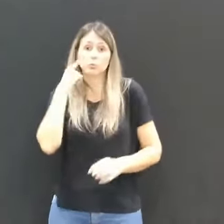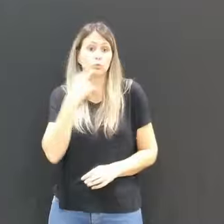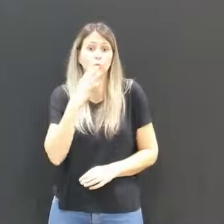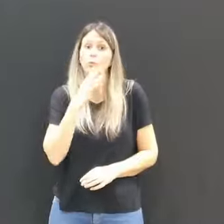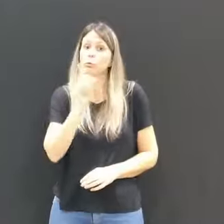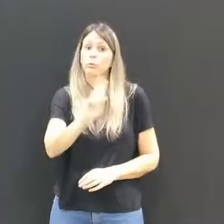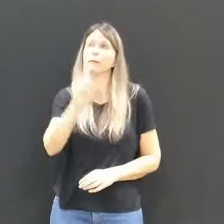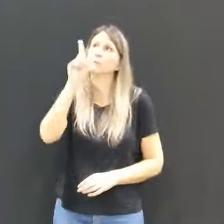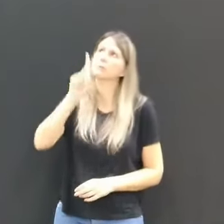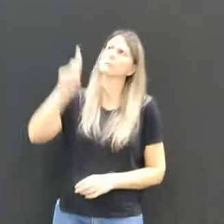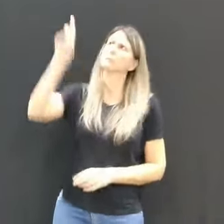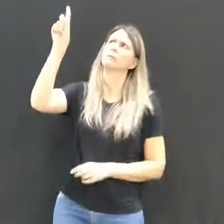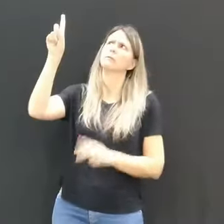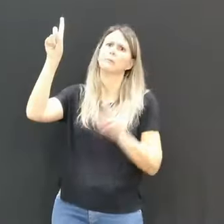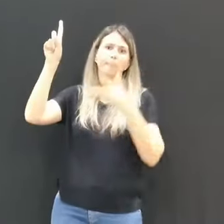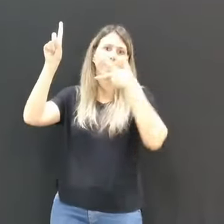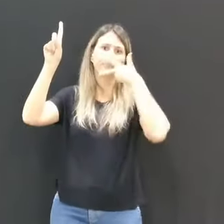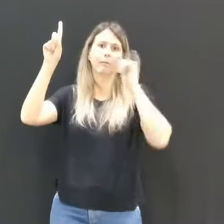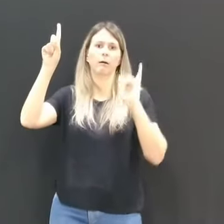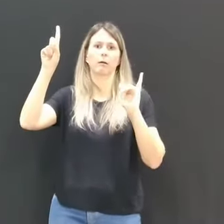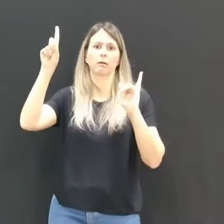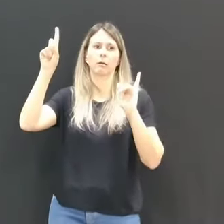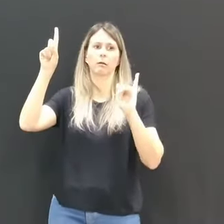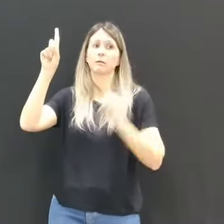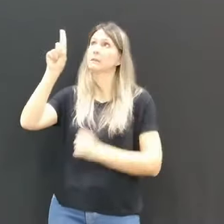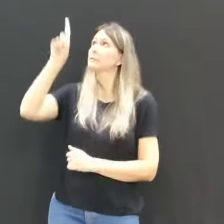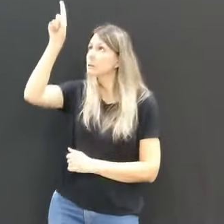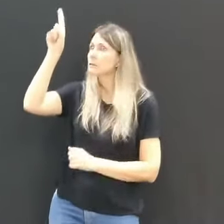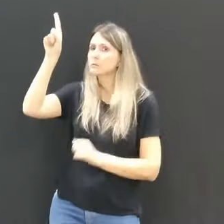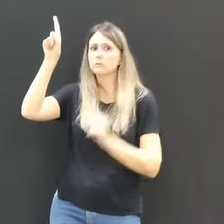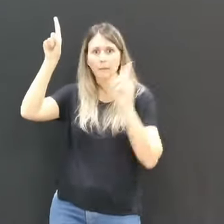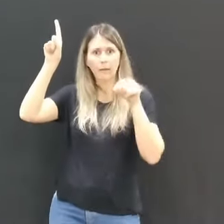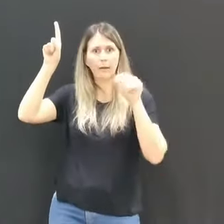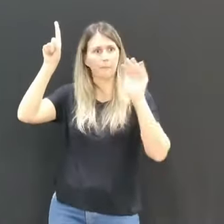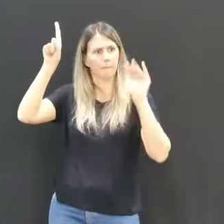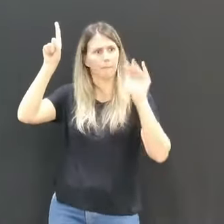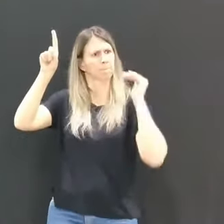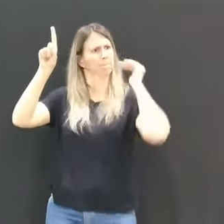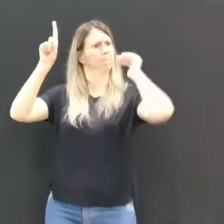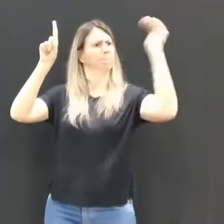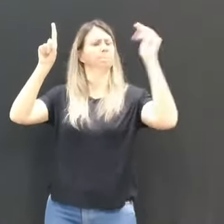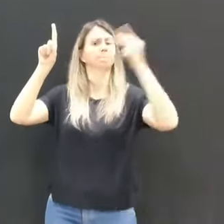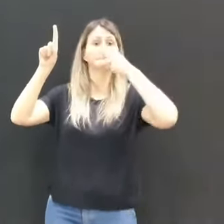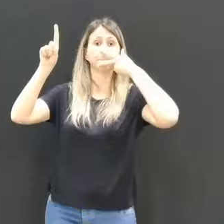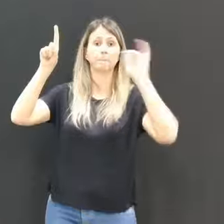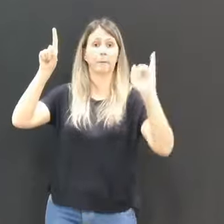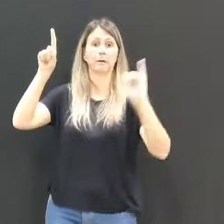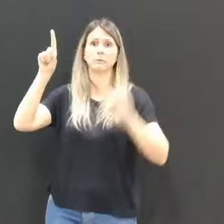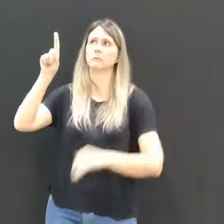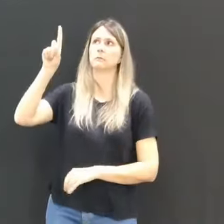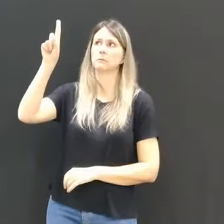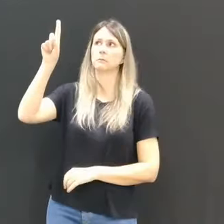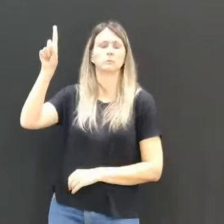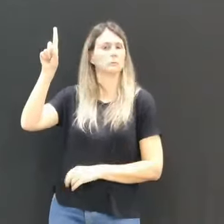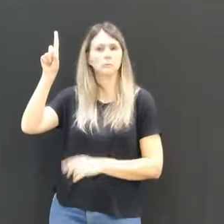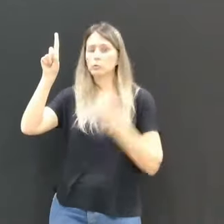ele não tinha Jesus na vida dele. Ele sabia que Deus era pai, isso ele sabia. Né? Que Deus era pai, ele sabe.